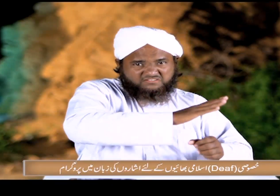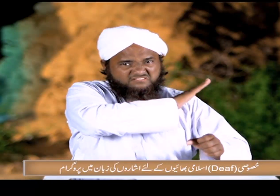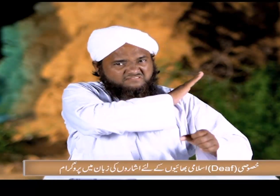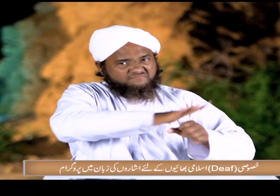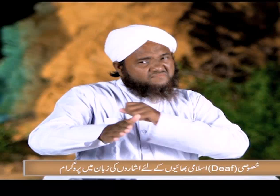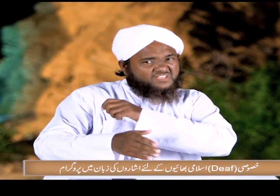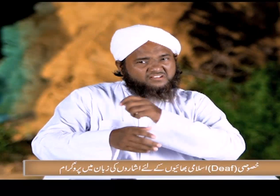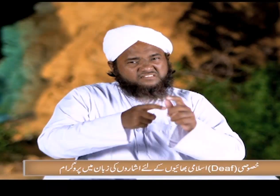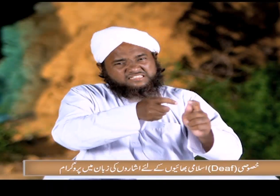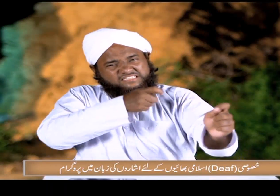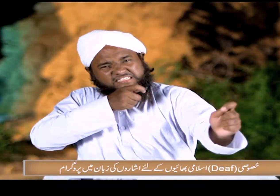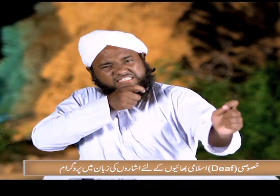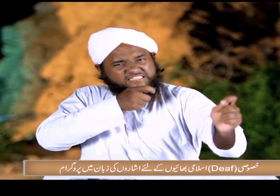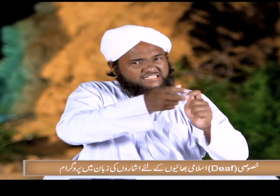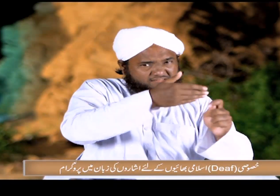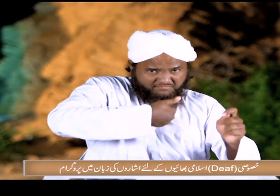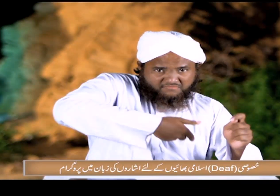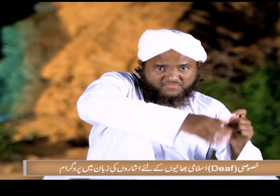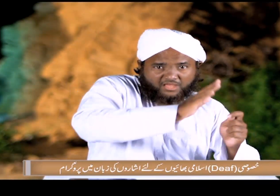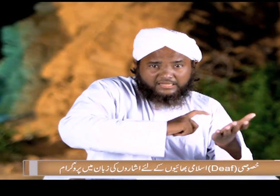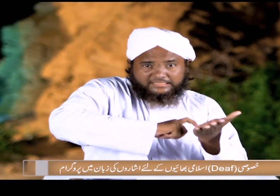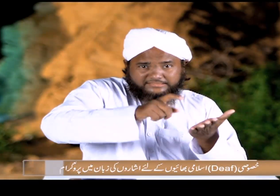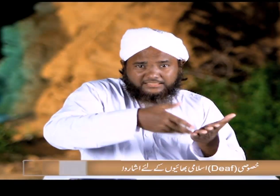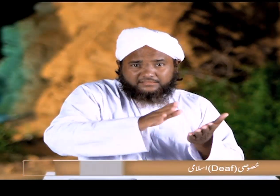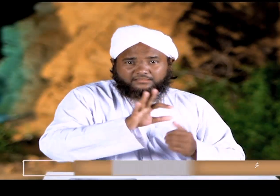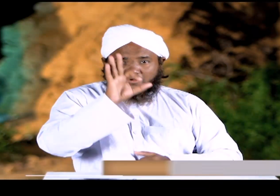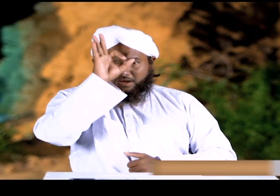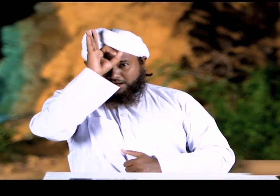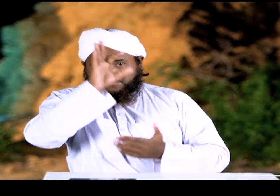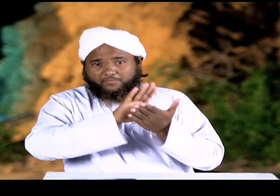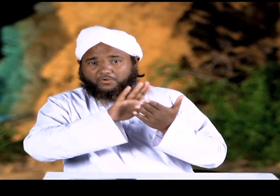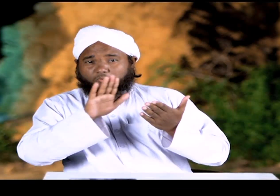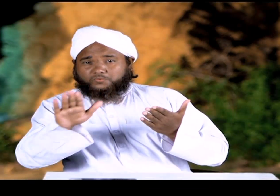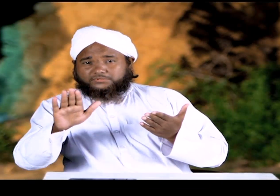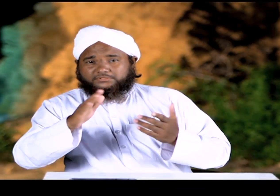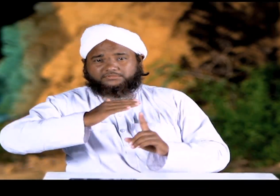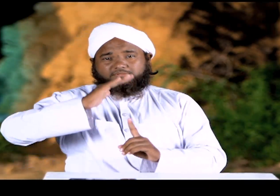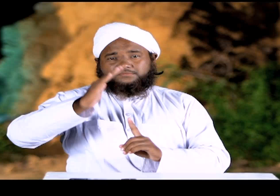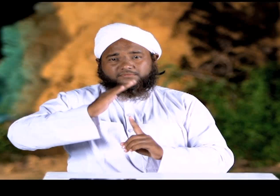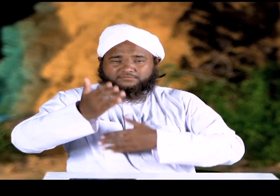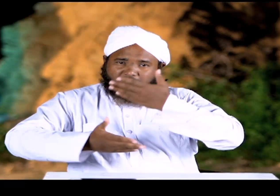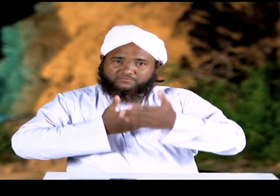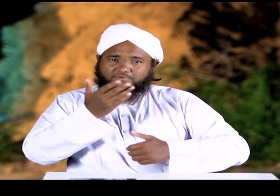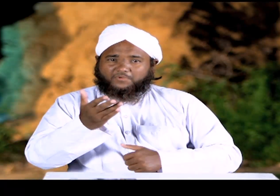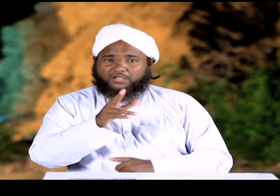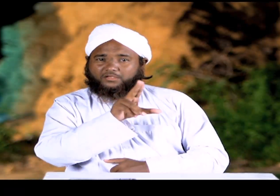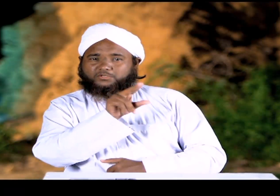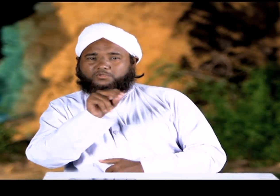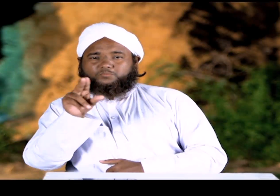بدلگام کے منہ پر تیر مارنے کی اجازت طلب کی۔ حضرت امام عالی مقام رضی اللہ عنہ نے یہ فرما کر